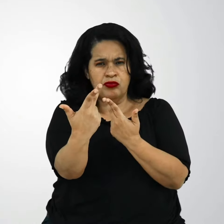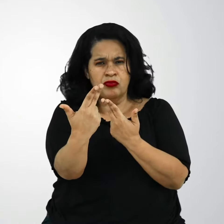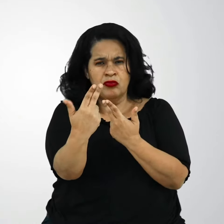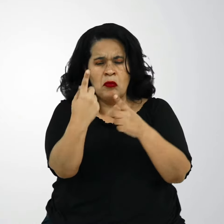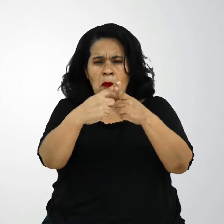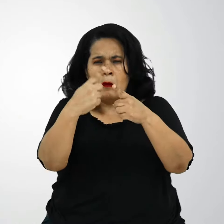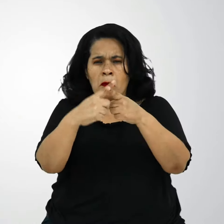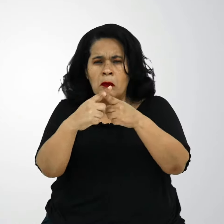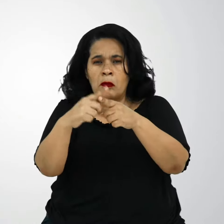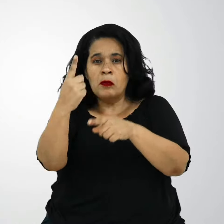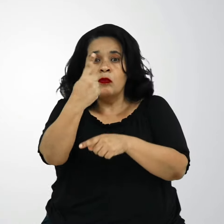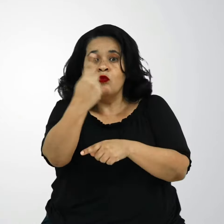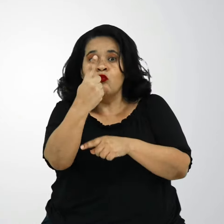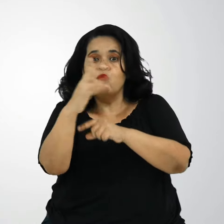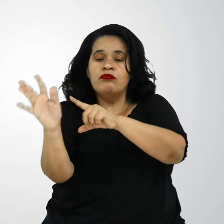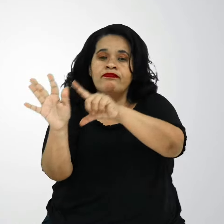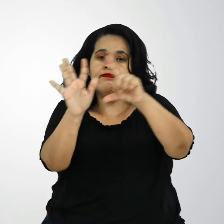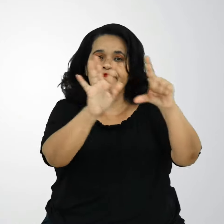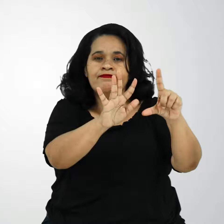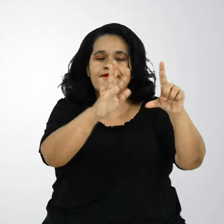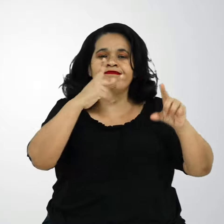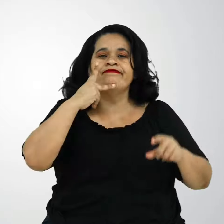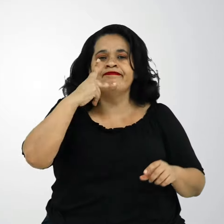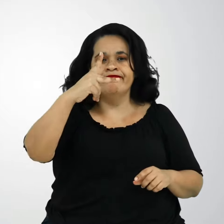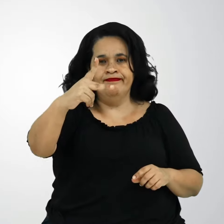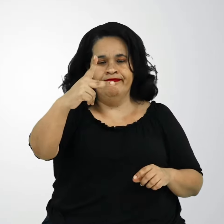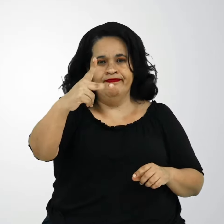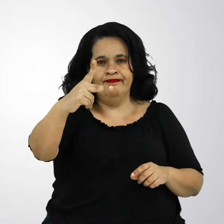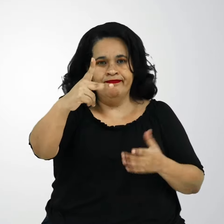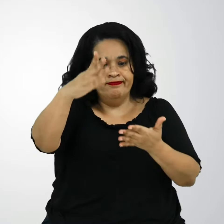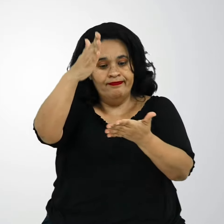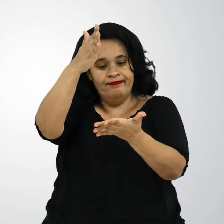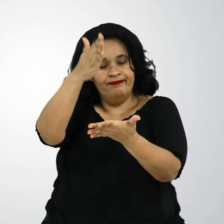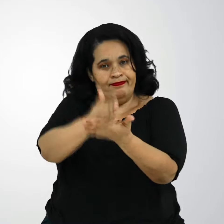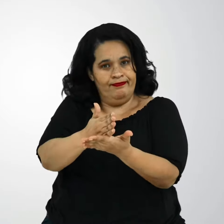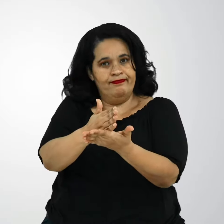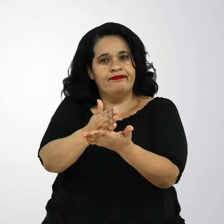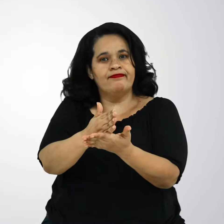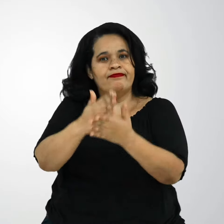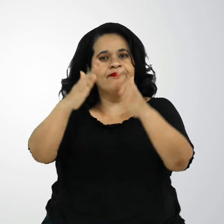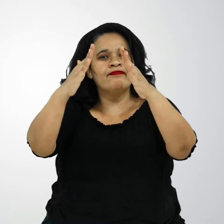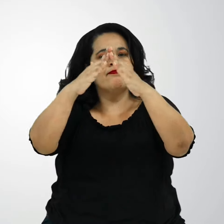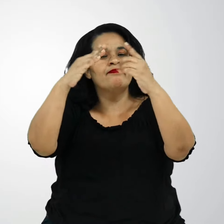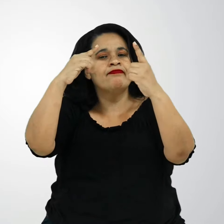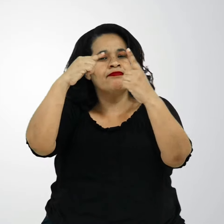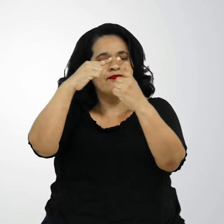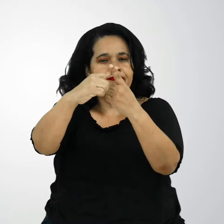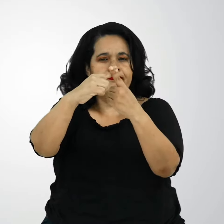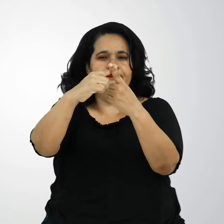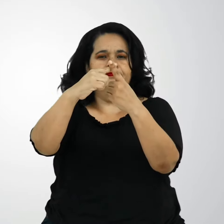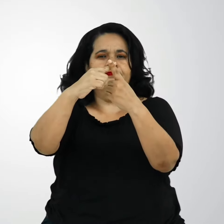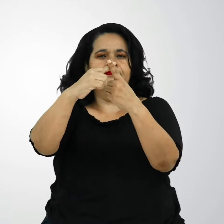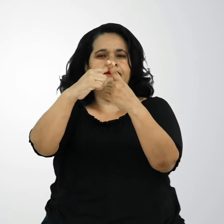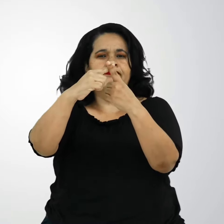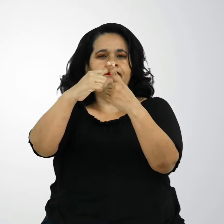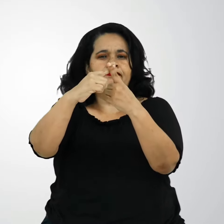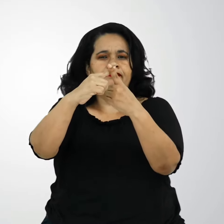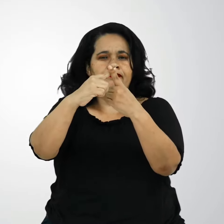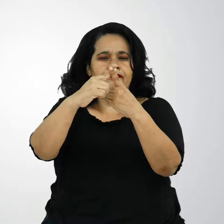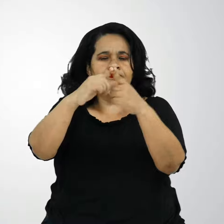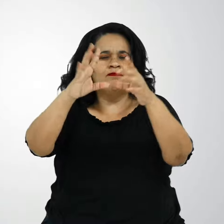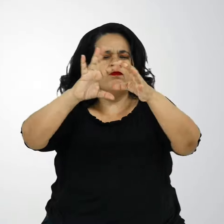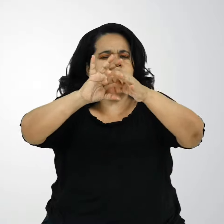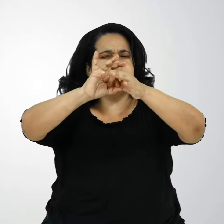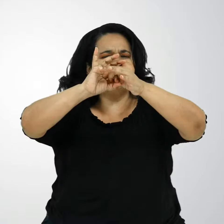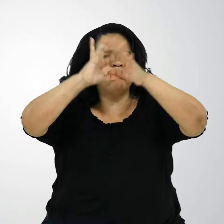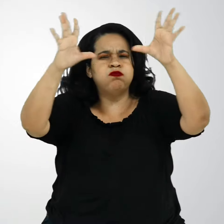semana profética. Na metade dessa semana, a igreja atuará, a igreja terá a liberdade